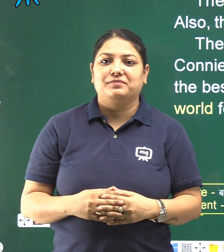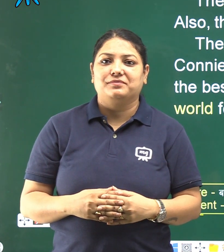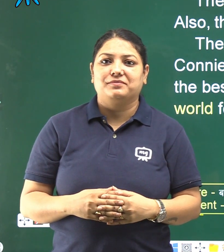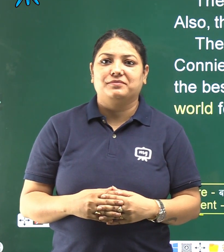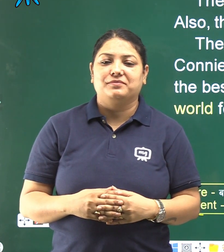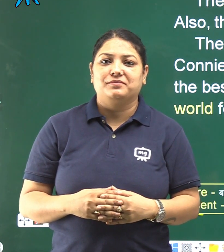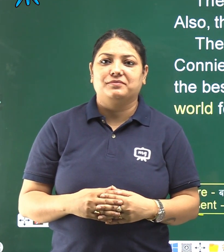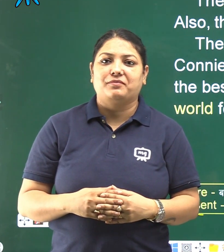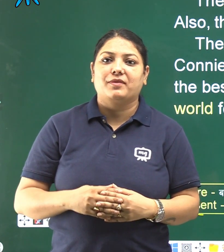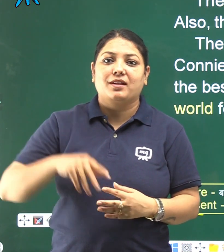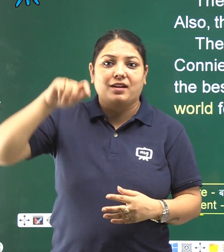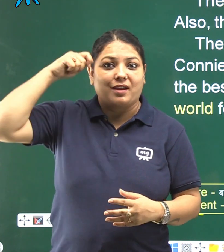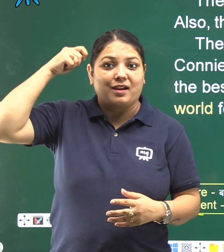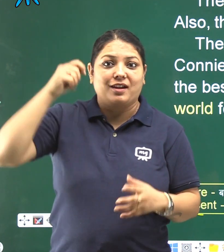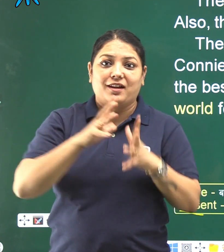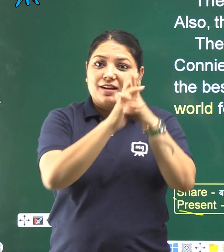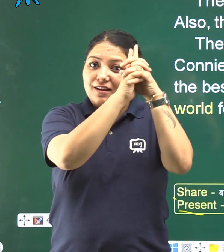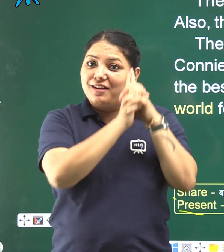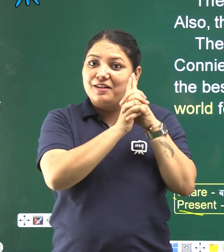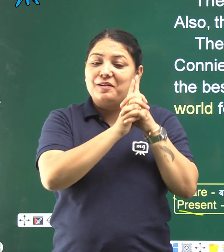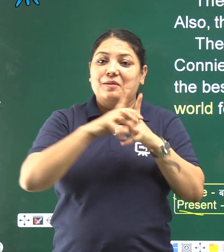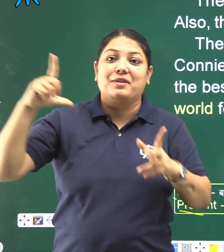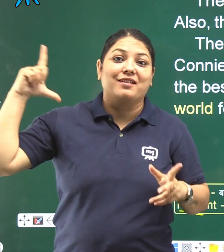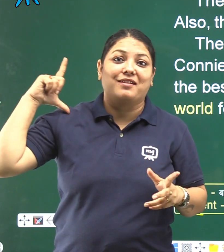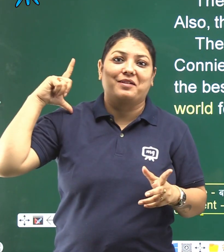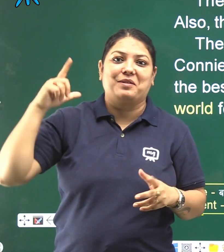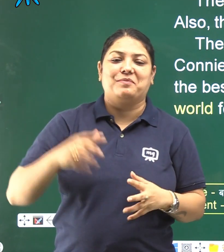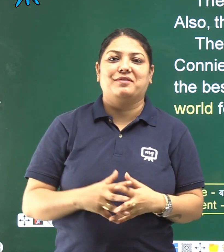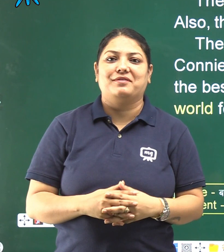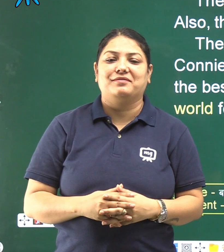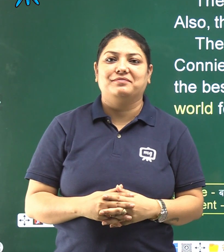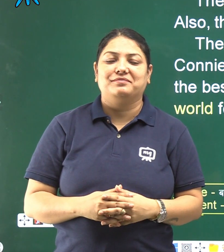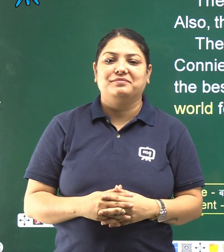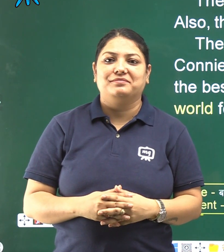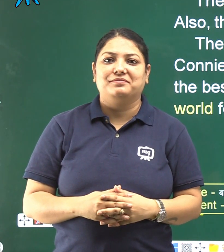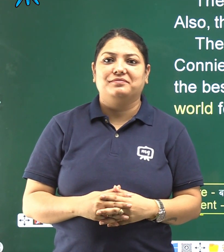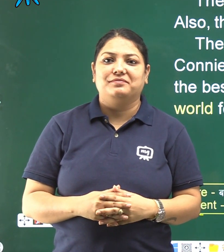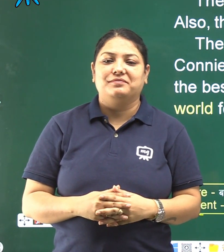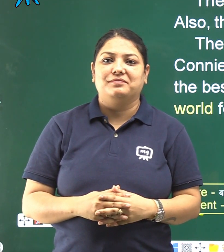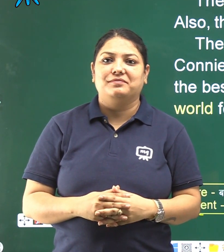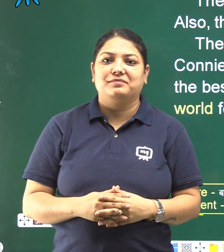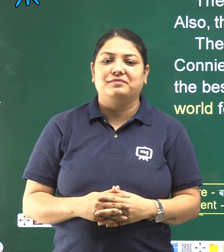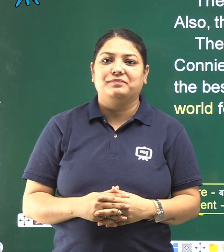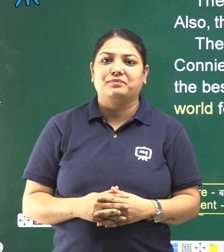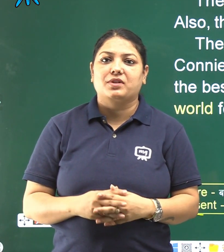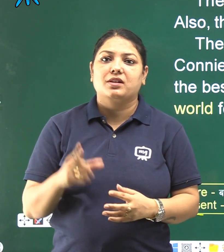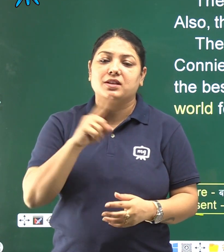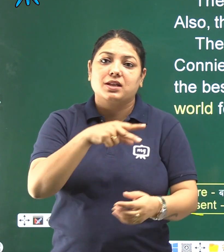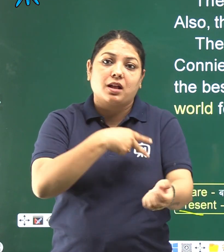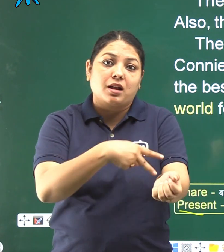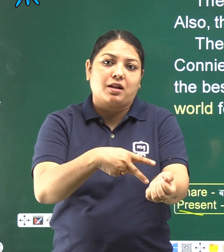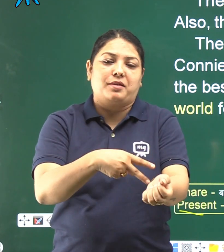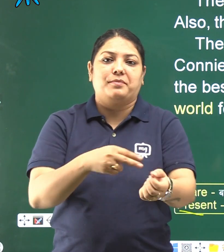इंग्लिश आर्मी का एक कैप्टन जिसका नाम जिम मैकफर्सन